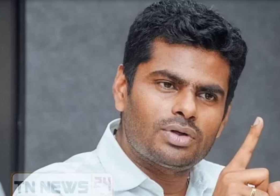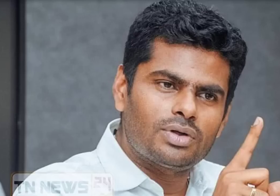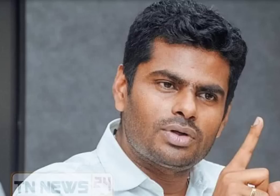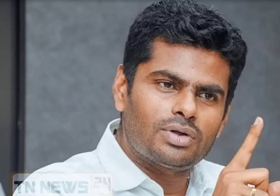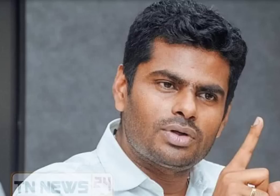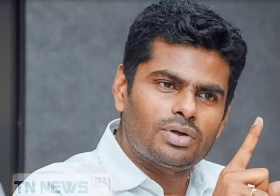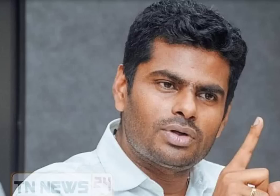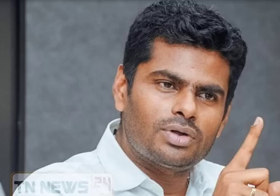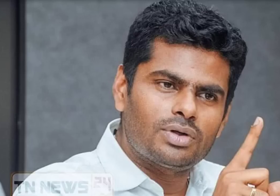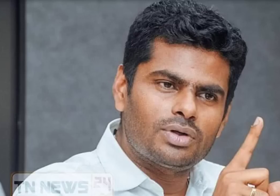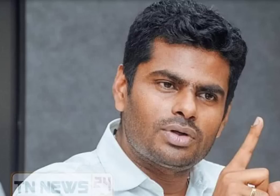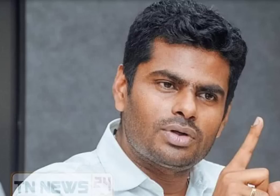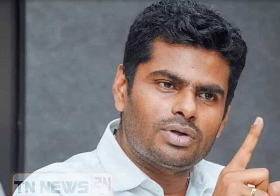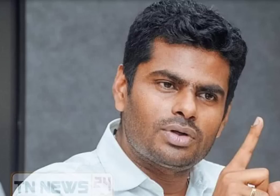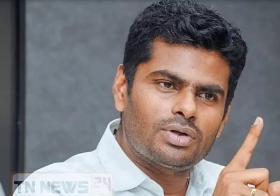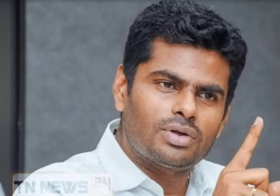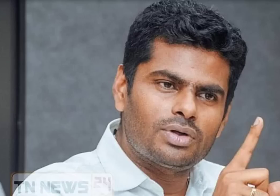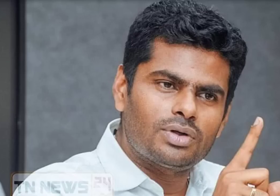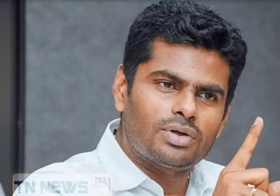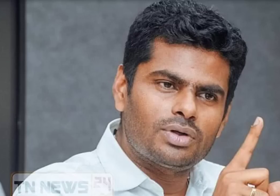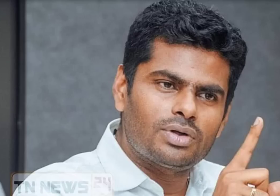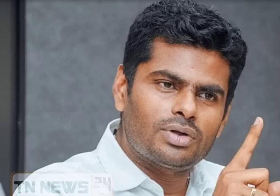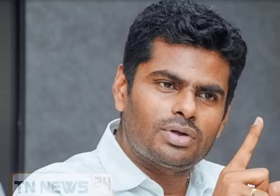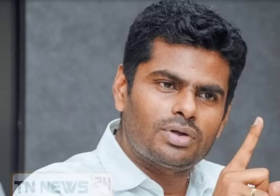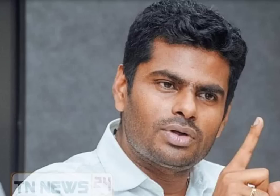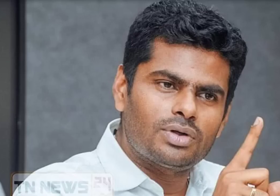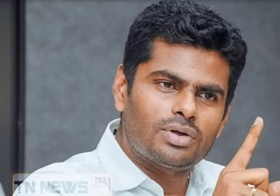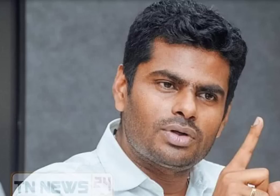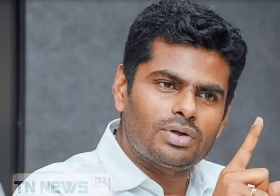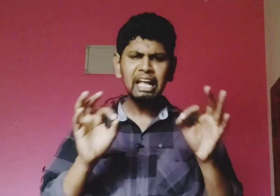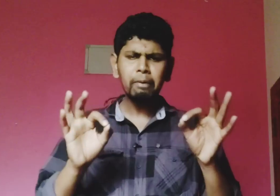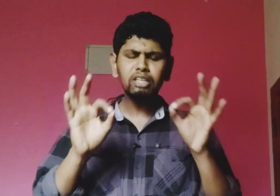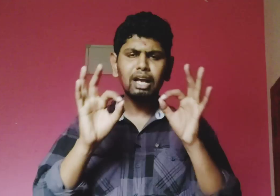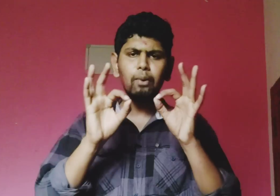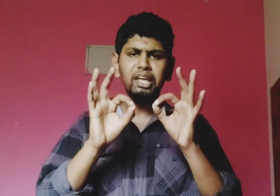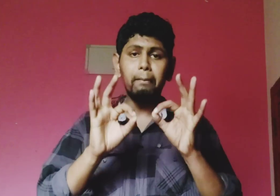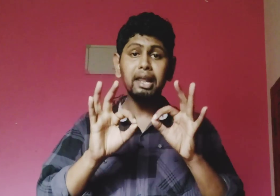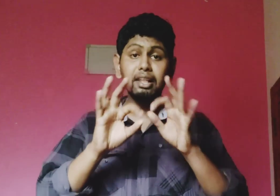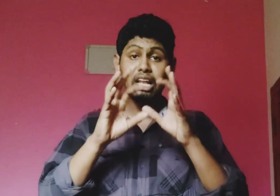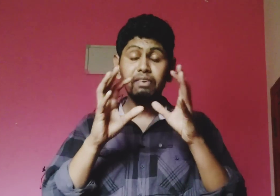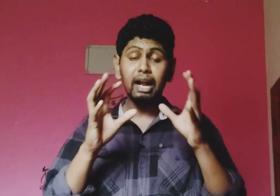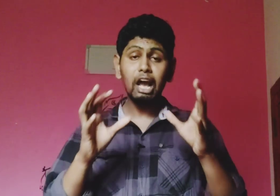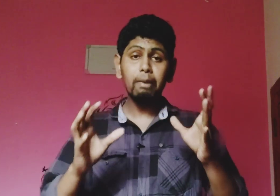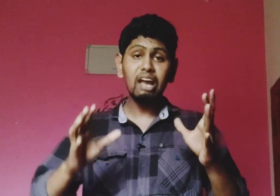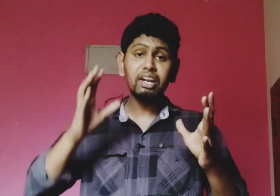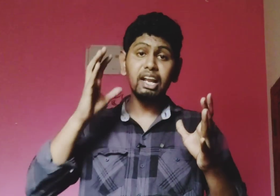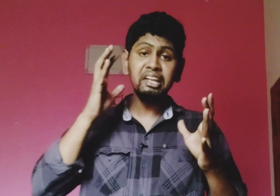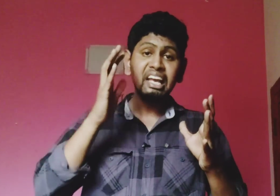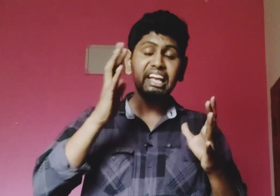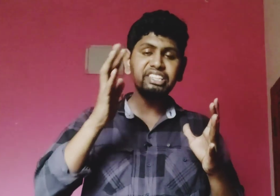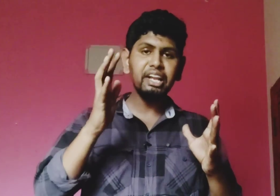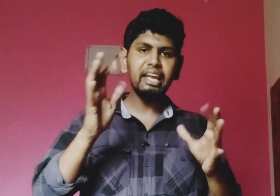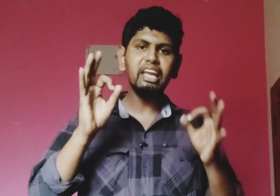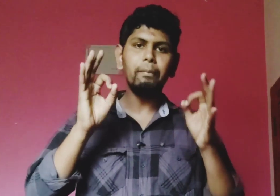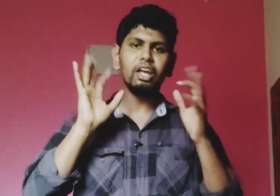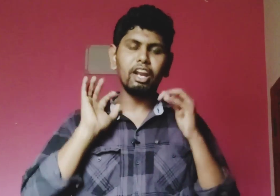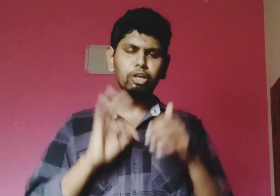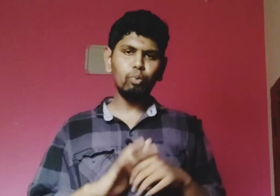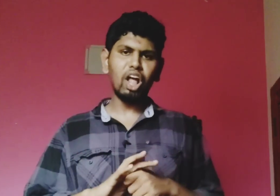வந்து ரெண்டாவது டாபிக். மூணாவது டாபிக் என்ன பார்க்க போறோம், தமிழக பாஜகவுடைய மாநில தலைவர் அண்ணாமலை அவர்களின் எச்சரிக்கை அப்படிங்கிறது மூணாவது